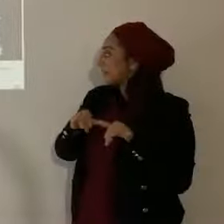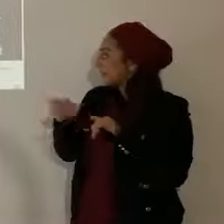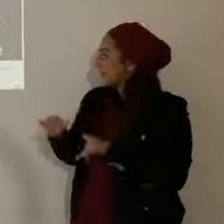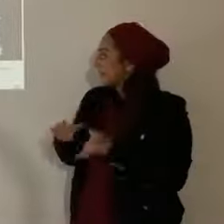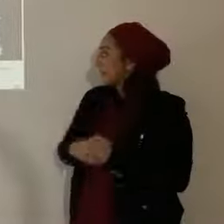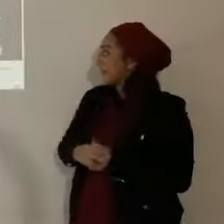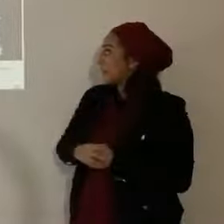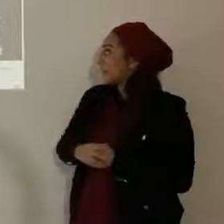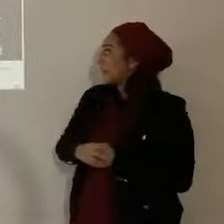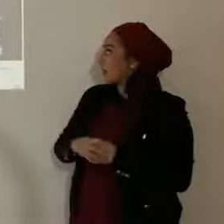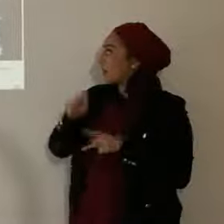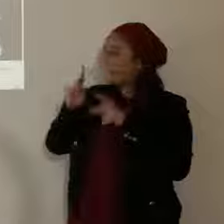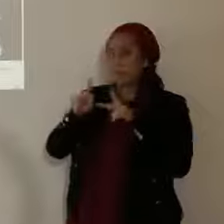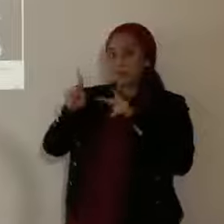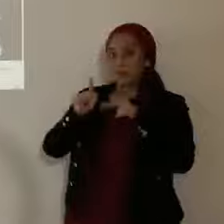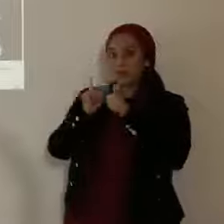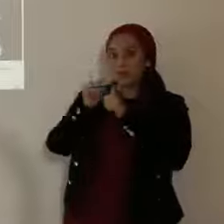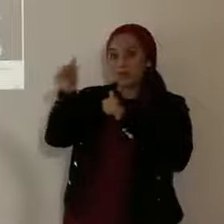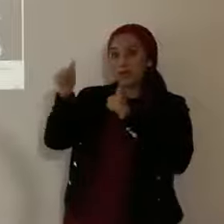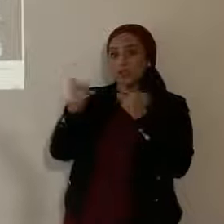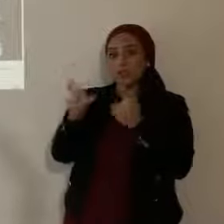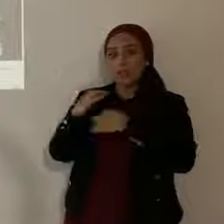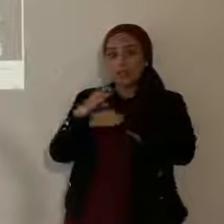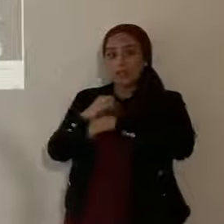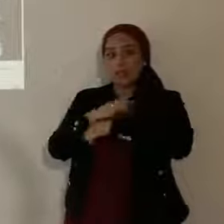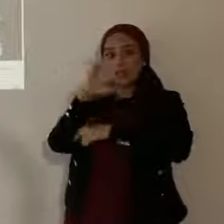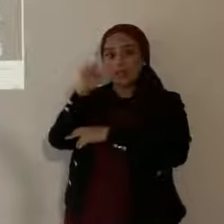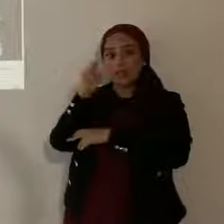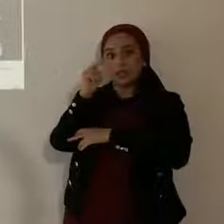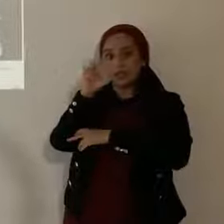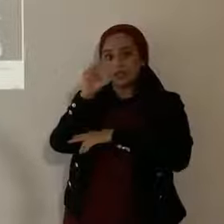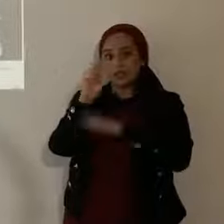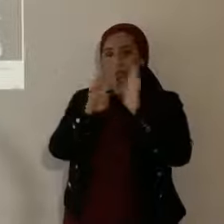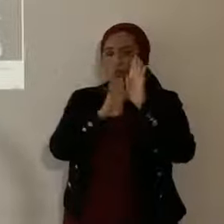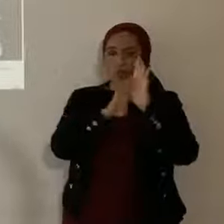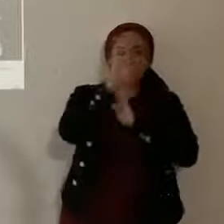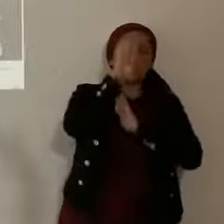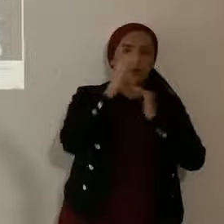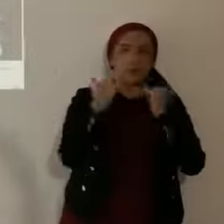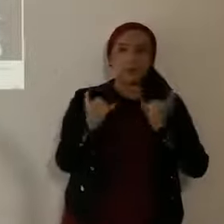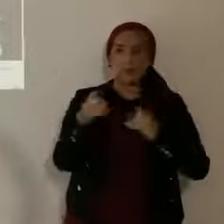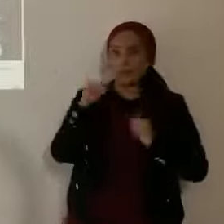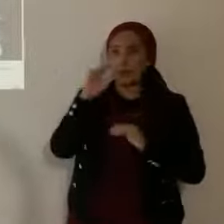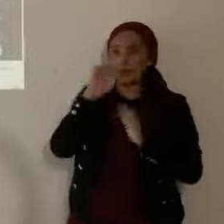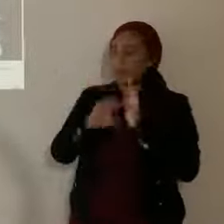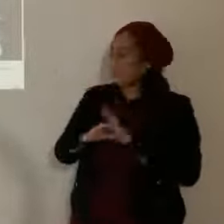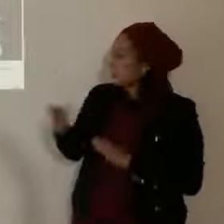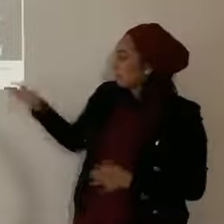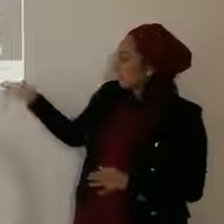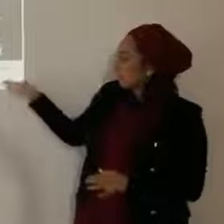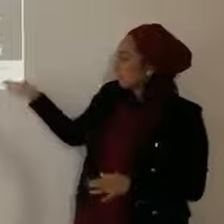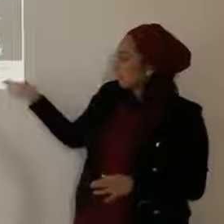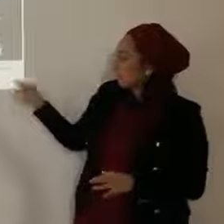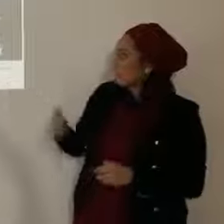está lejos de Yahweh, el cáncer ha ido en aumento. Entonces, la diapositiva del lado derecho, la fotografía, sí, la